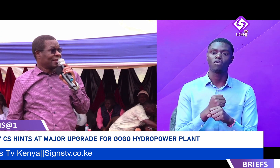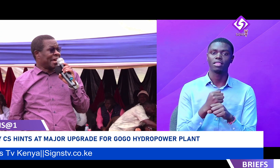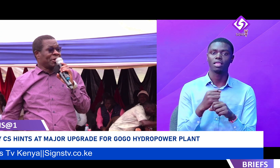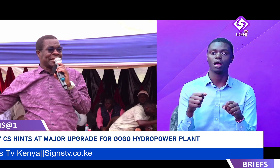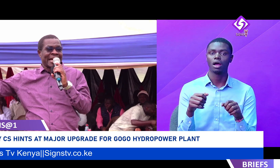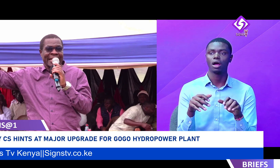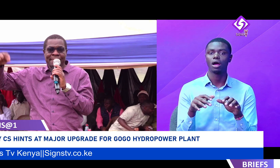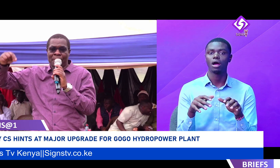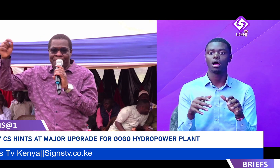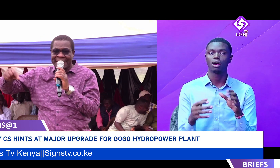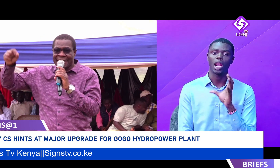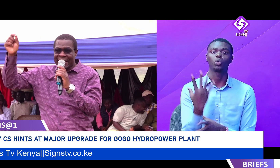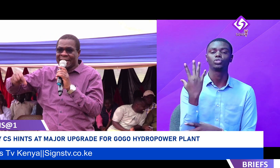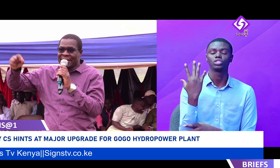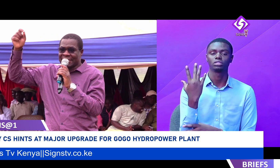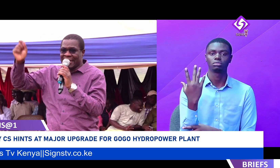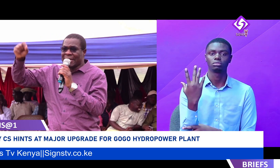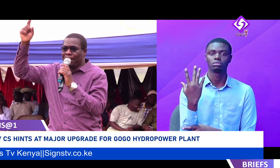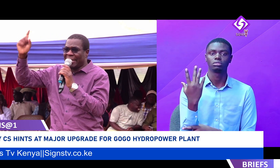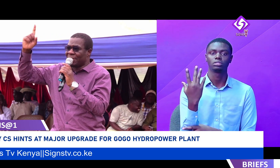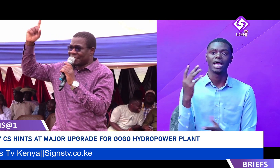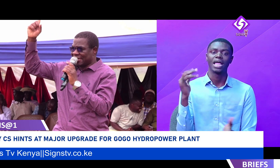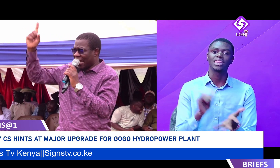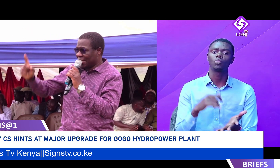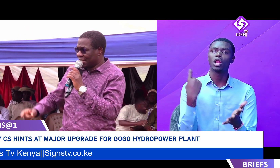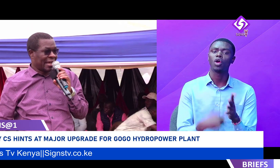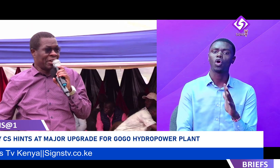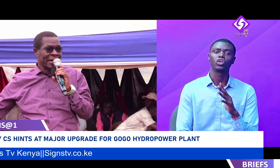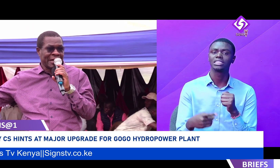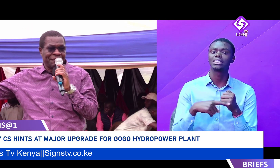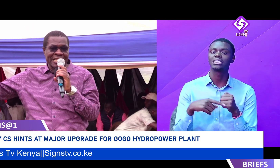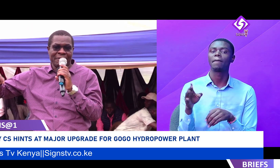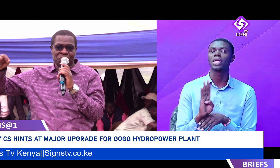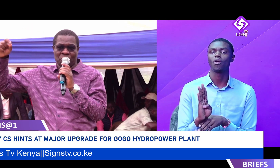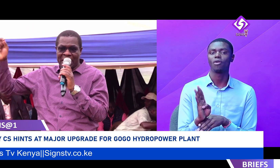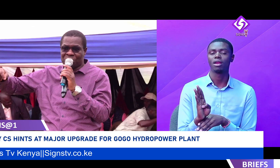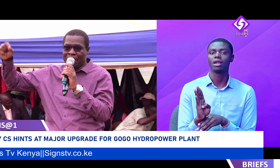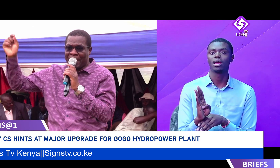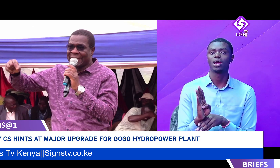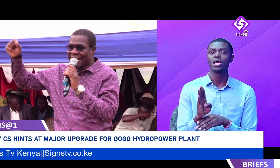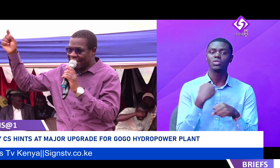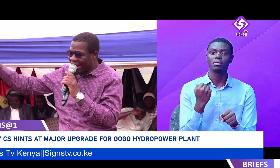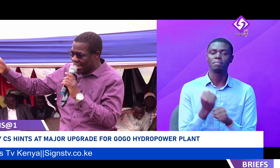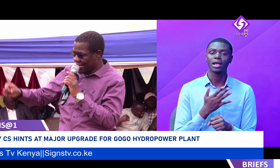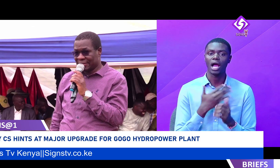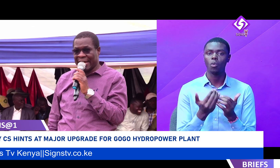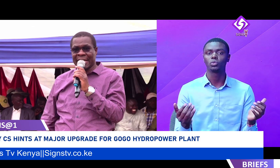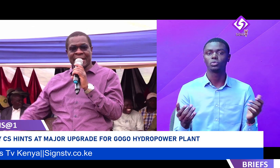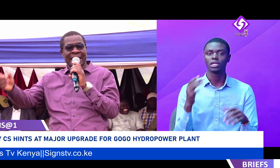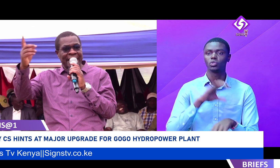Na hiyo itagharimu pesa zaidi ya shilingi bilioni 6. Na hiyo itafanya watoto wetu wapate ajira na